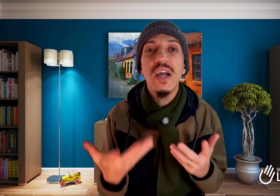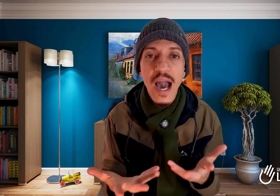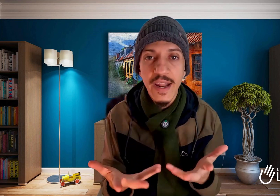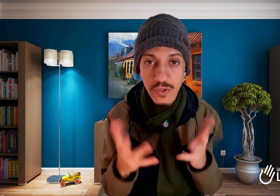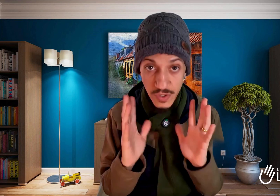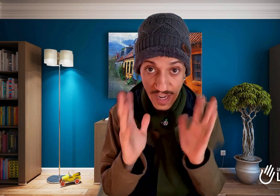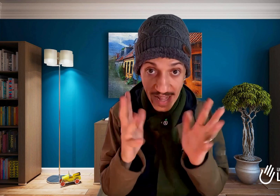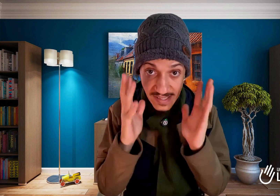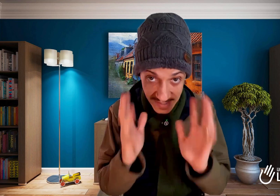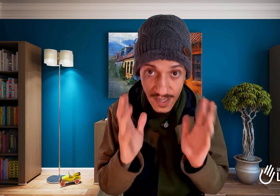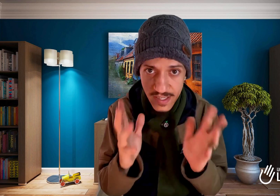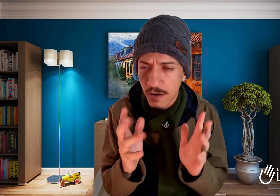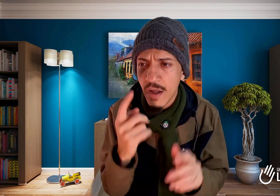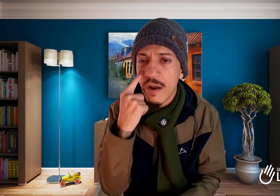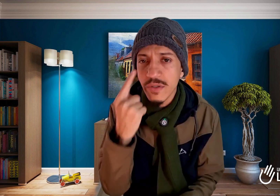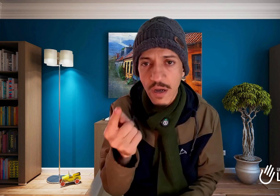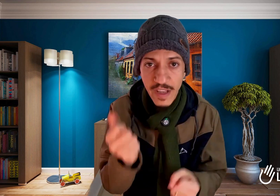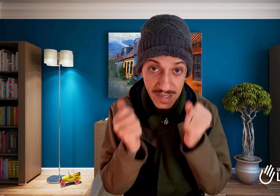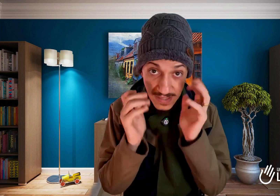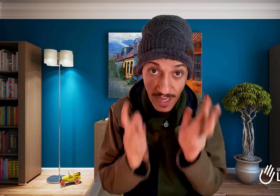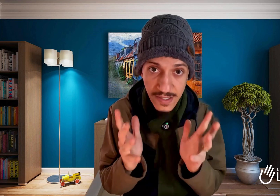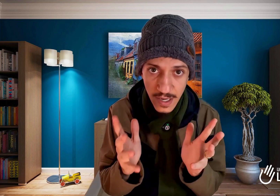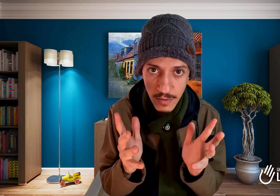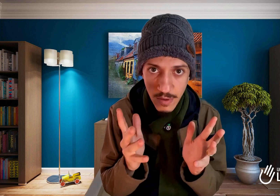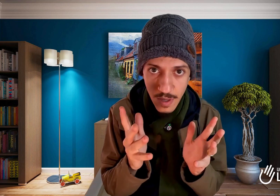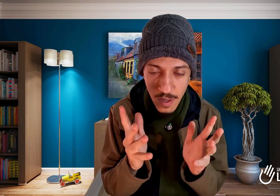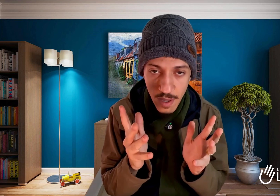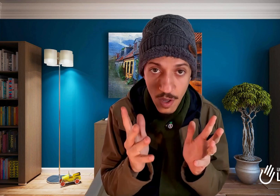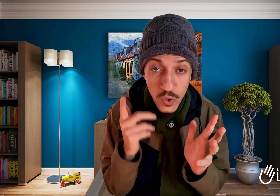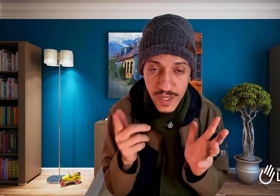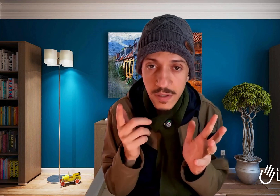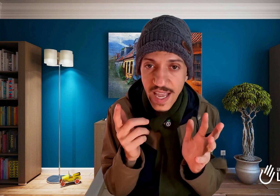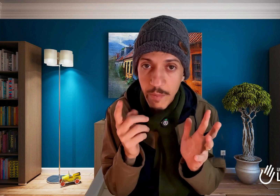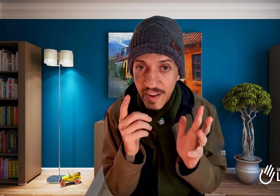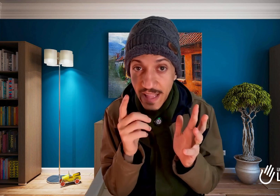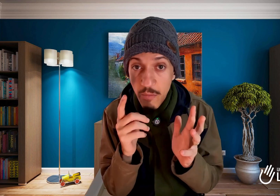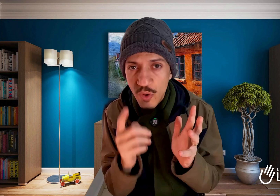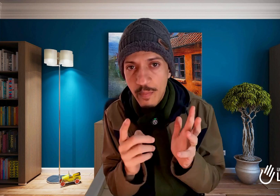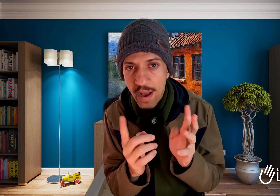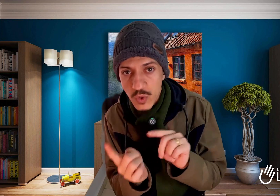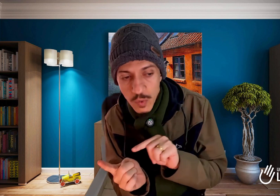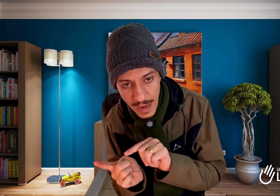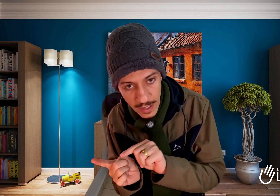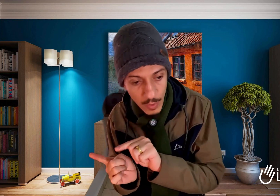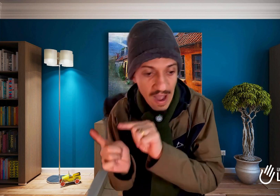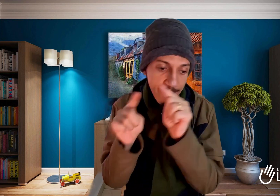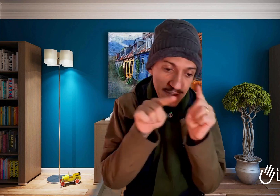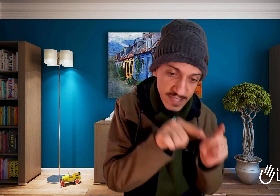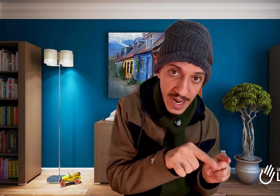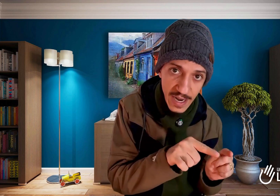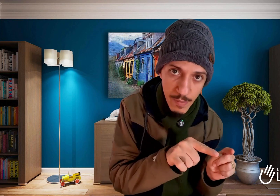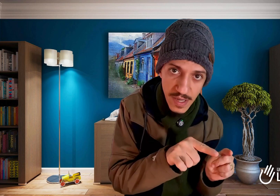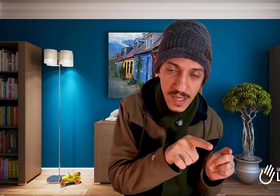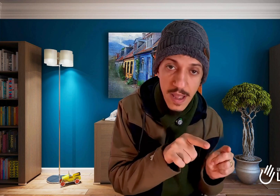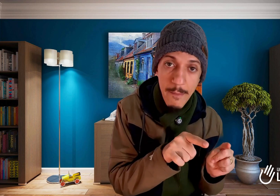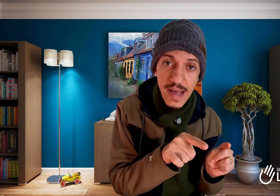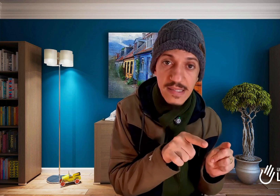isso de verdade, sinalizando, não só vendo, mas sinalizando, o seu cérebro vai estar muito bem acostumado a fazer a Libras, mas também vai